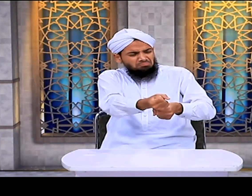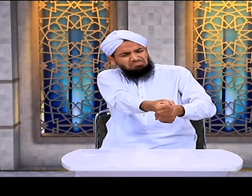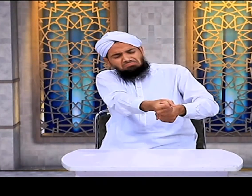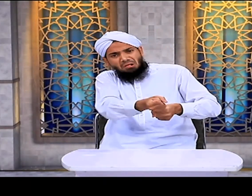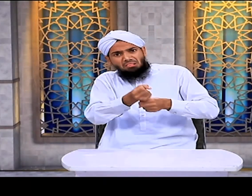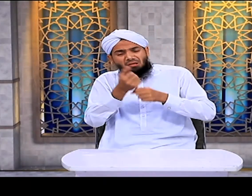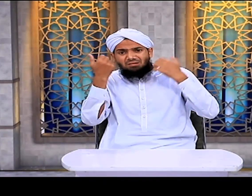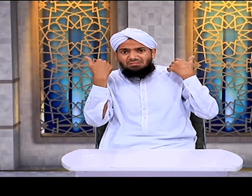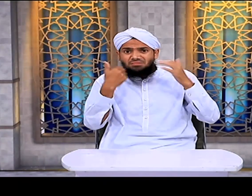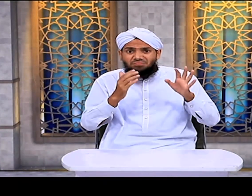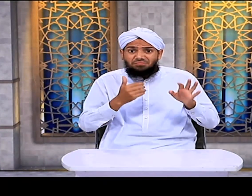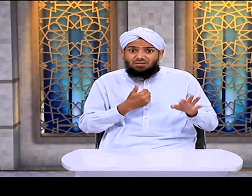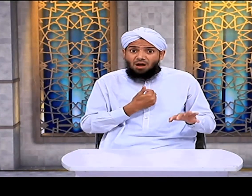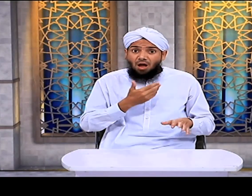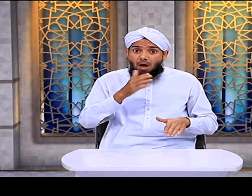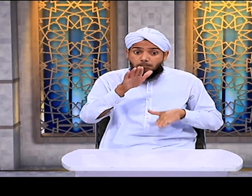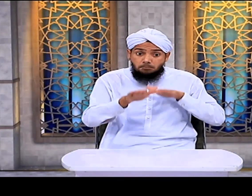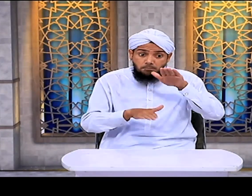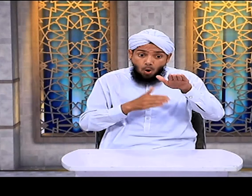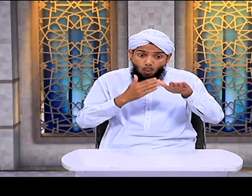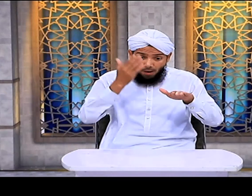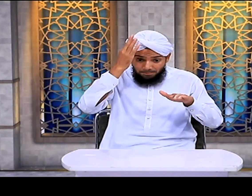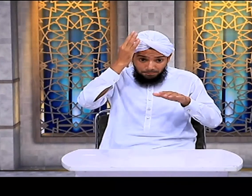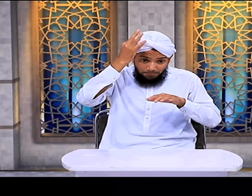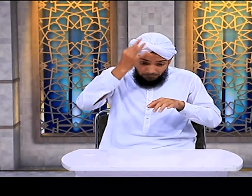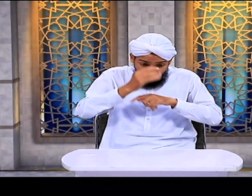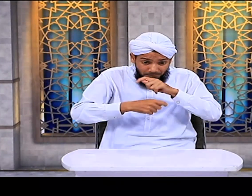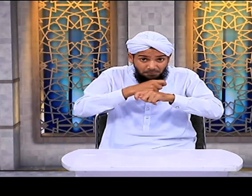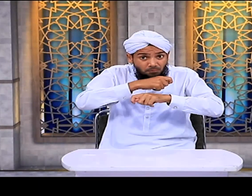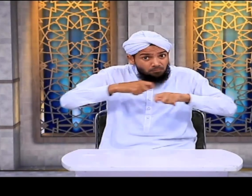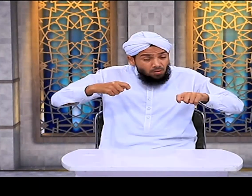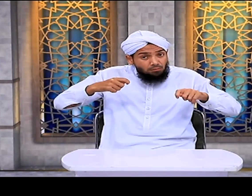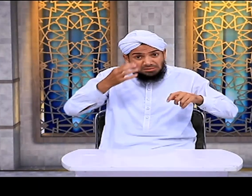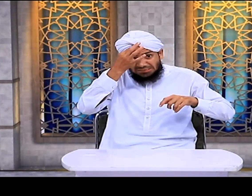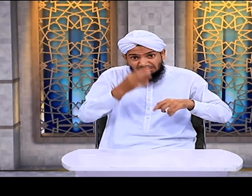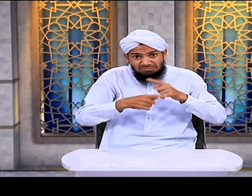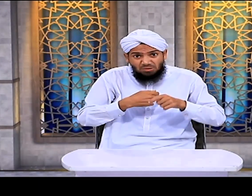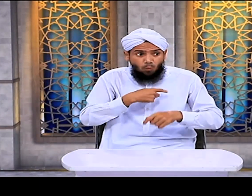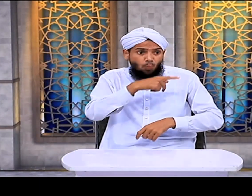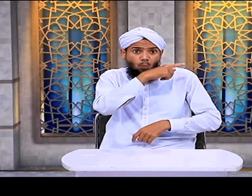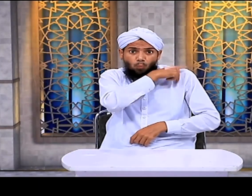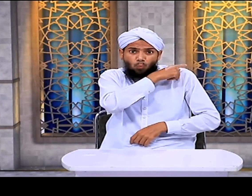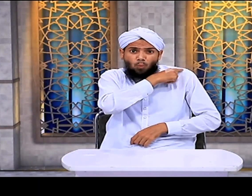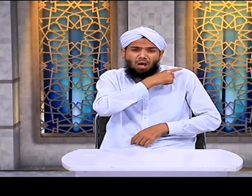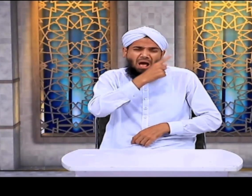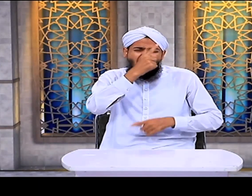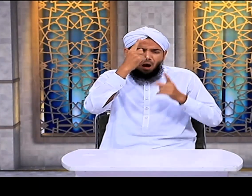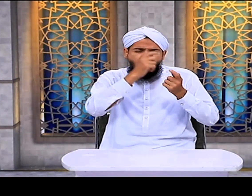پاؤں پیشانی کے بالوں سے باندھ دیے جائیں گے اور گناہوں کی کالک سے ان کے چہرے سیاہ ہو جائیں